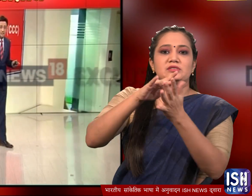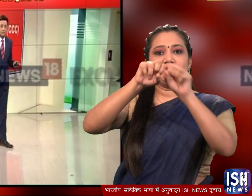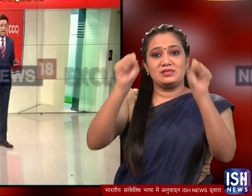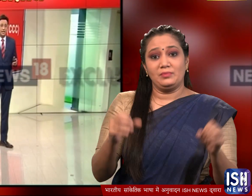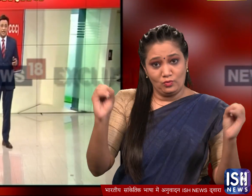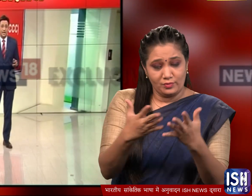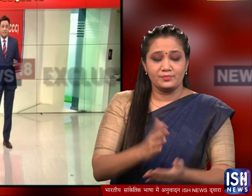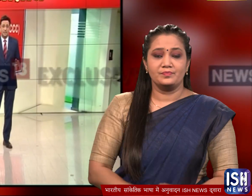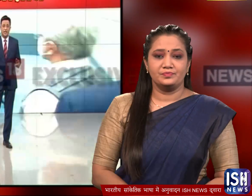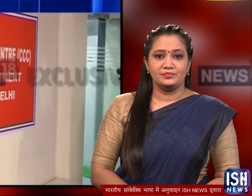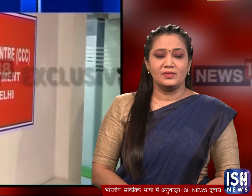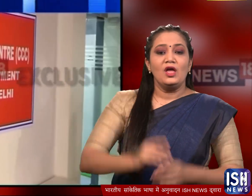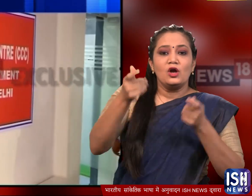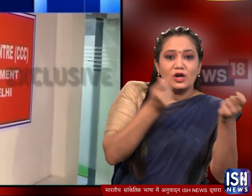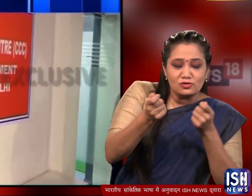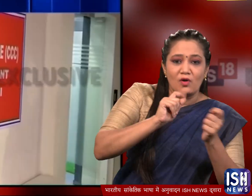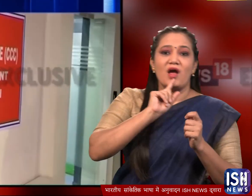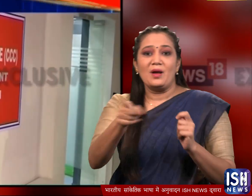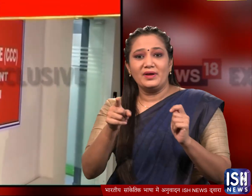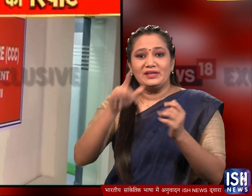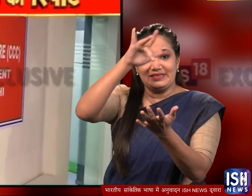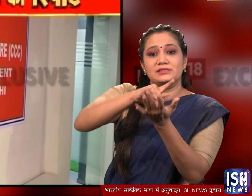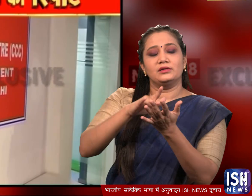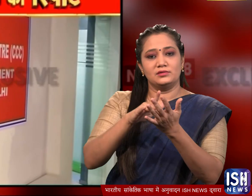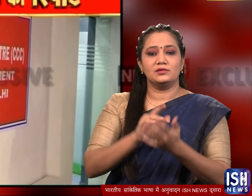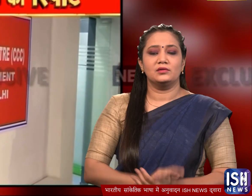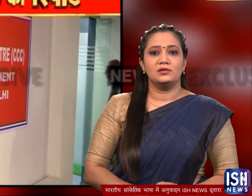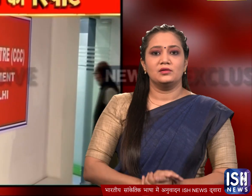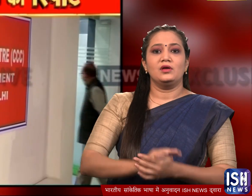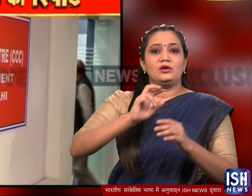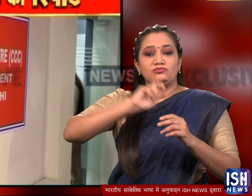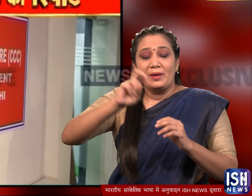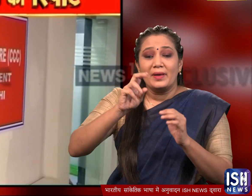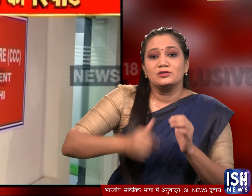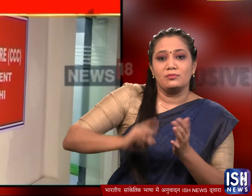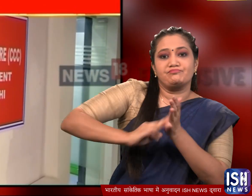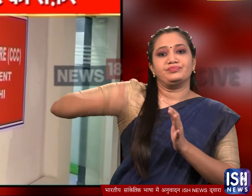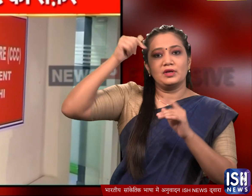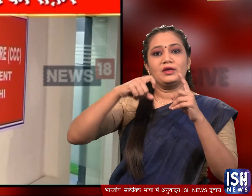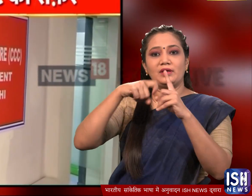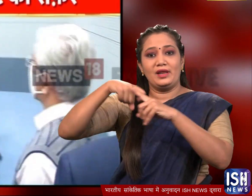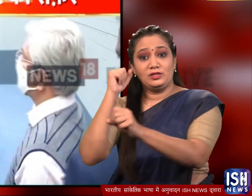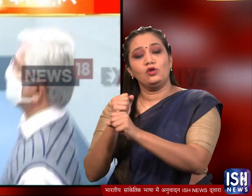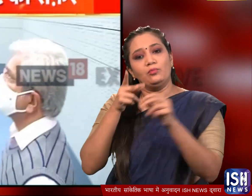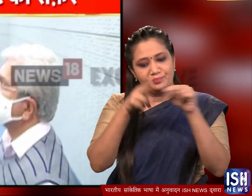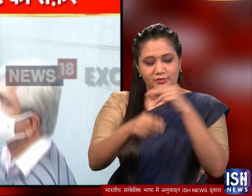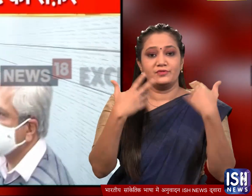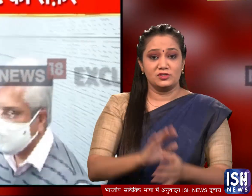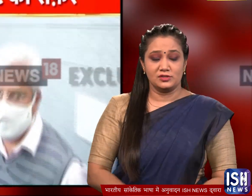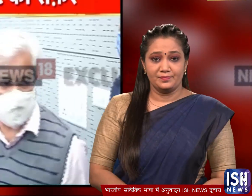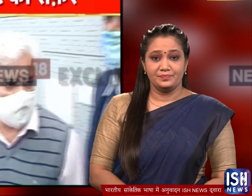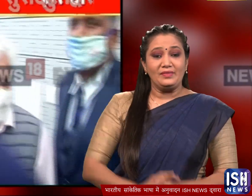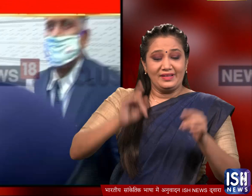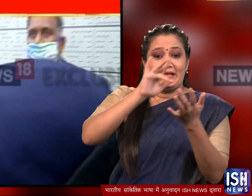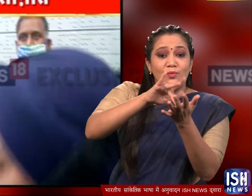खास सिस्टम तैयार किया गया है, जिसके कंट्रोल एंड कमांड सेंटर का दिल्ली के परिवहन मंत्री कैलाश गहलोत ने उद्घाटन किया। इस दौरान